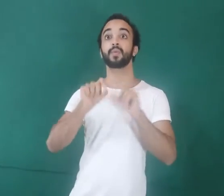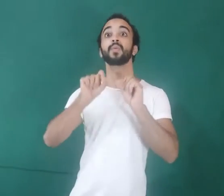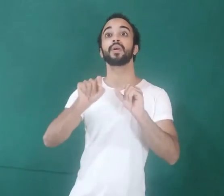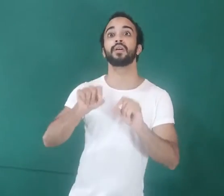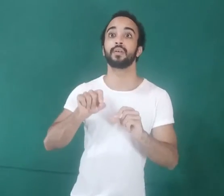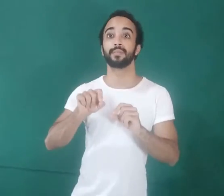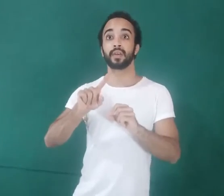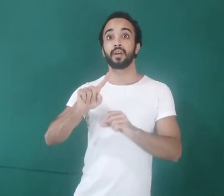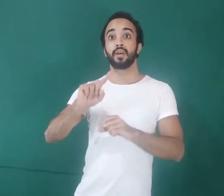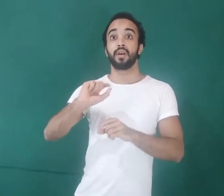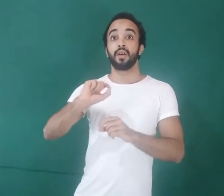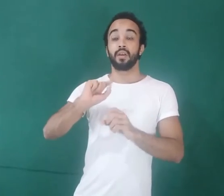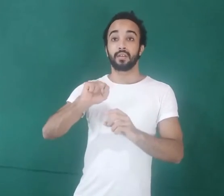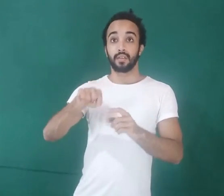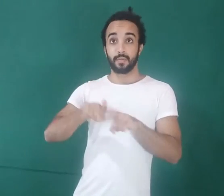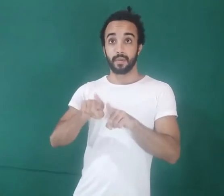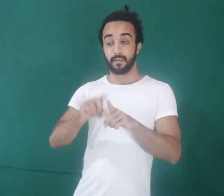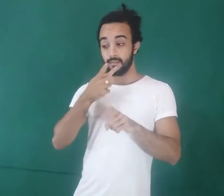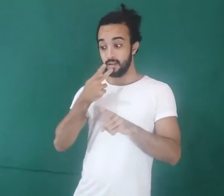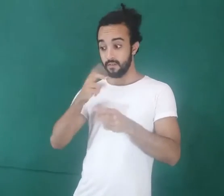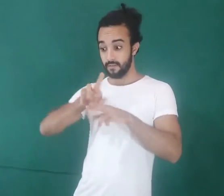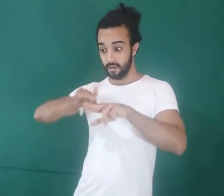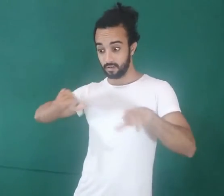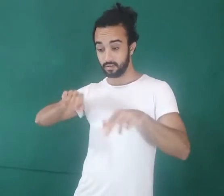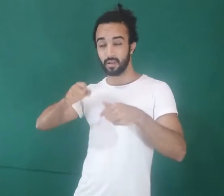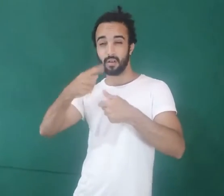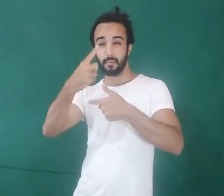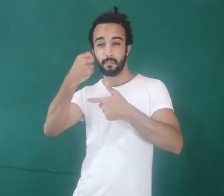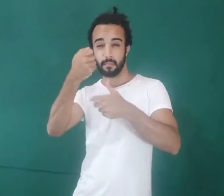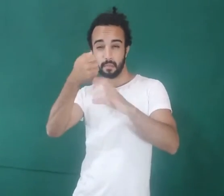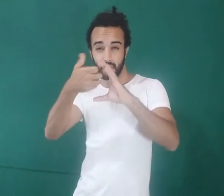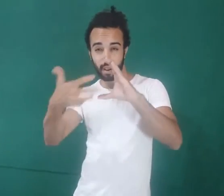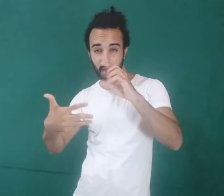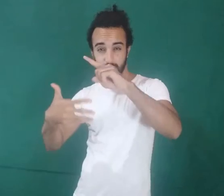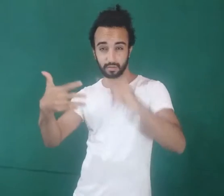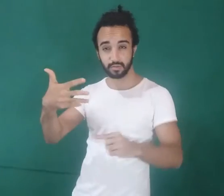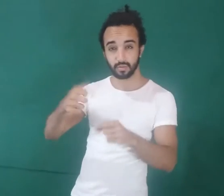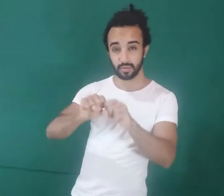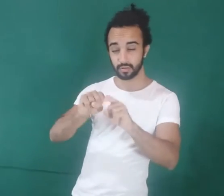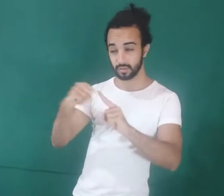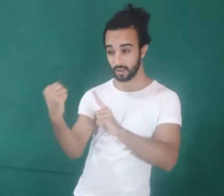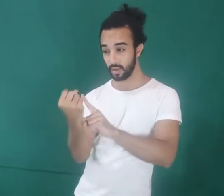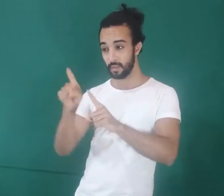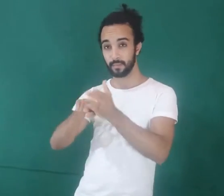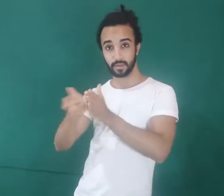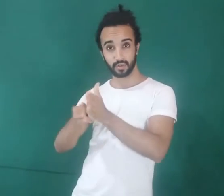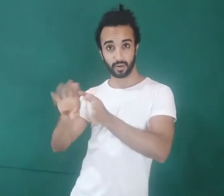na qual traz memes engajados com diferentes pautas sociais, essa bicha pernambucana é artista visual, pesquisadora livre